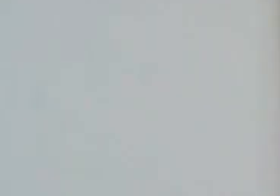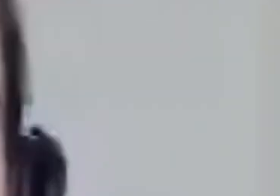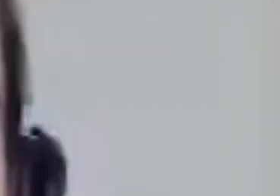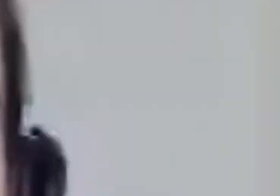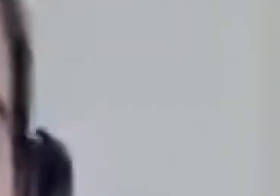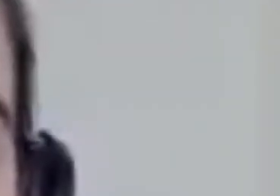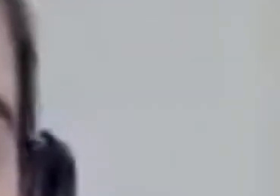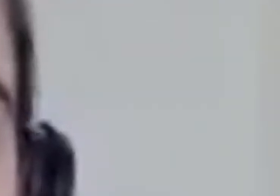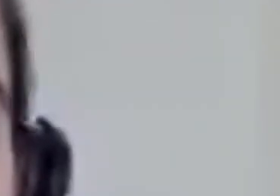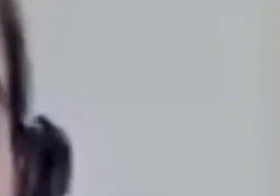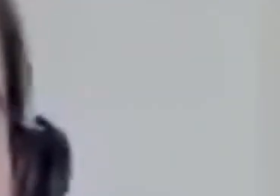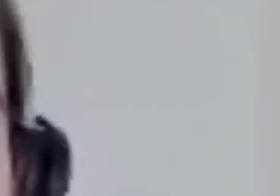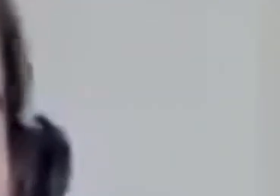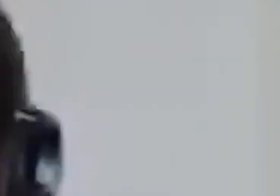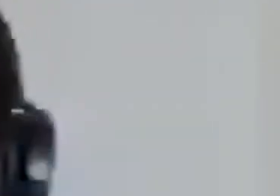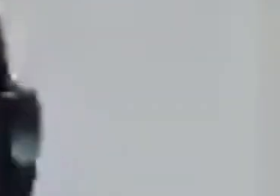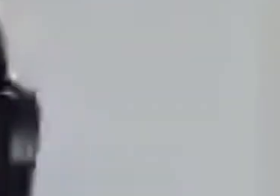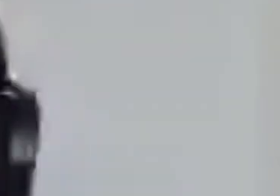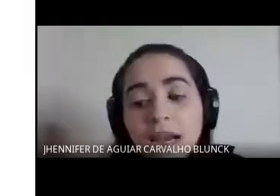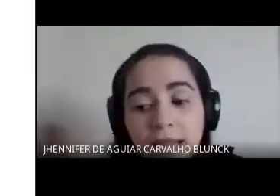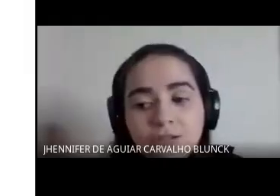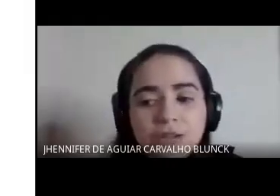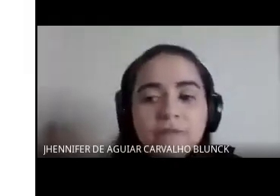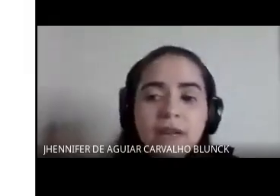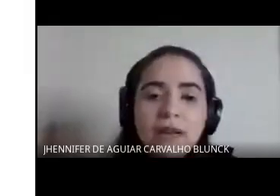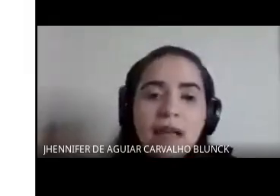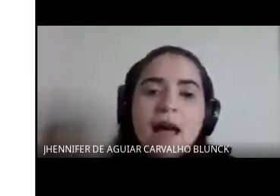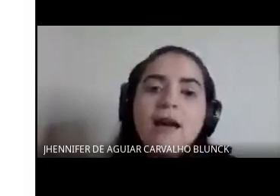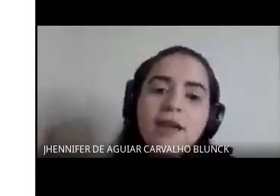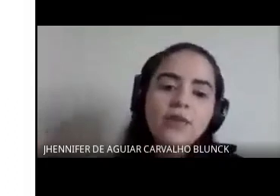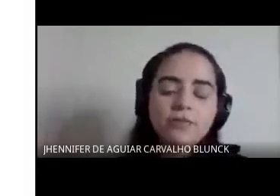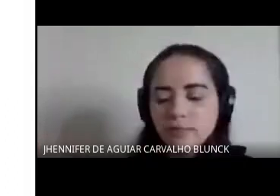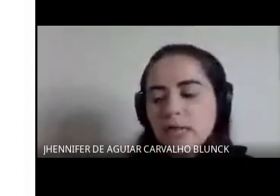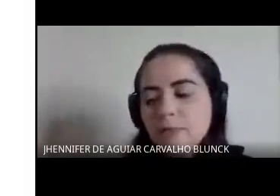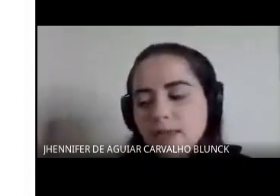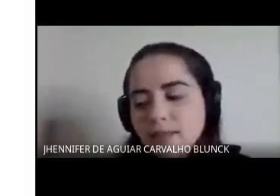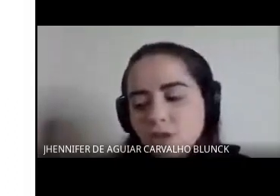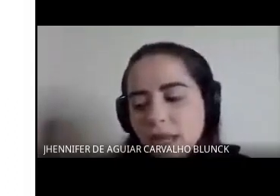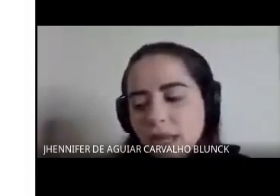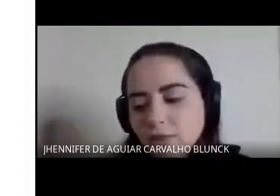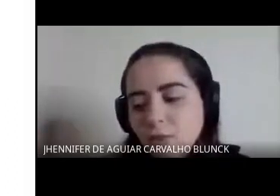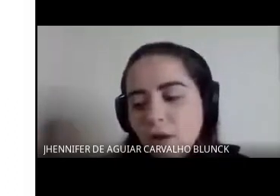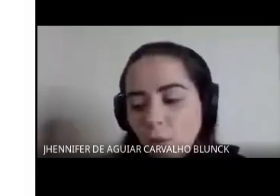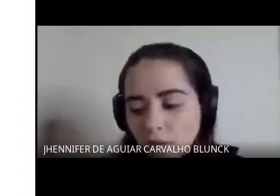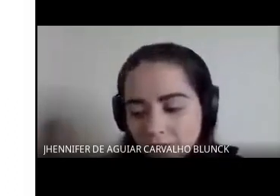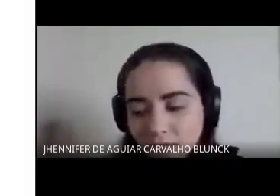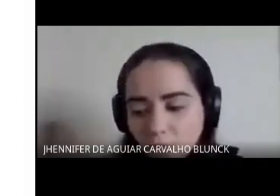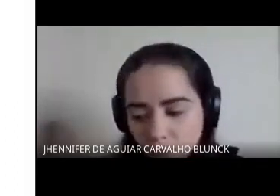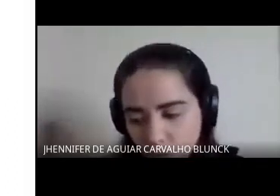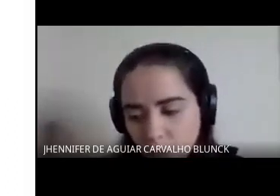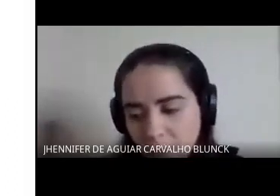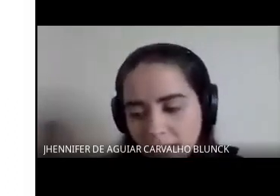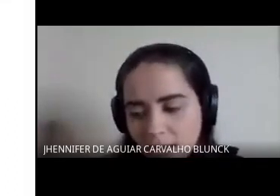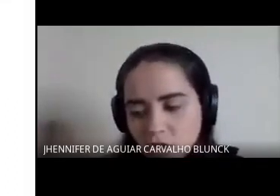pode estar fazendo a matrícula na sala de recursos do polivalente. Lá eles vão receber esse atendimento, porque